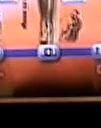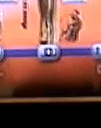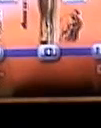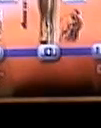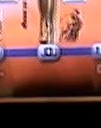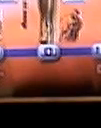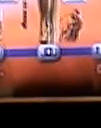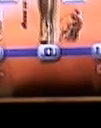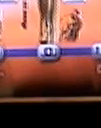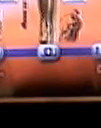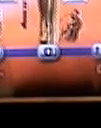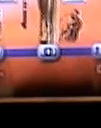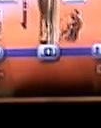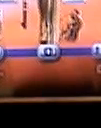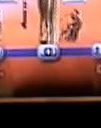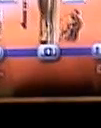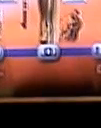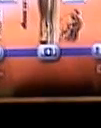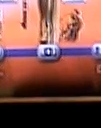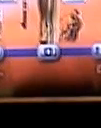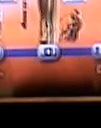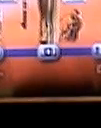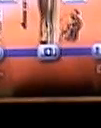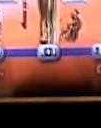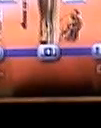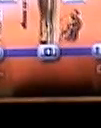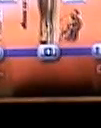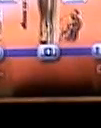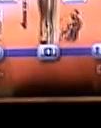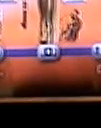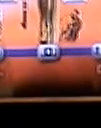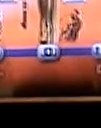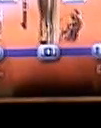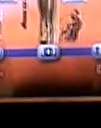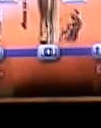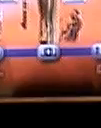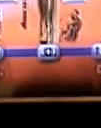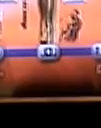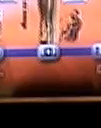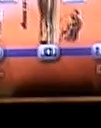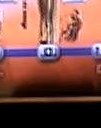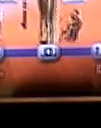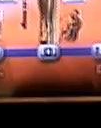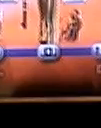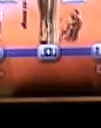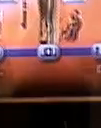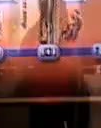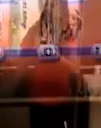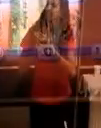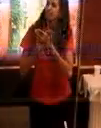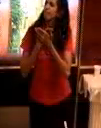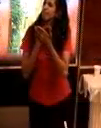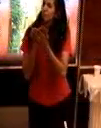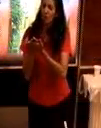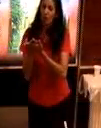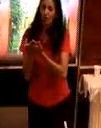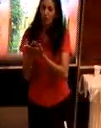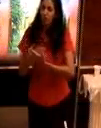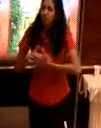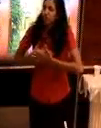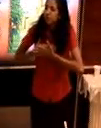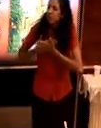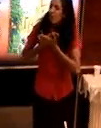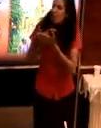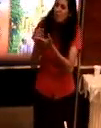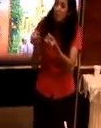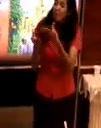ahora. Y todos los que quieran decirle a Jesús, Señor, ya va, yo te amo. Y te amo mucho porque tu